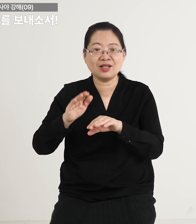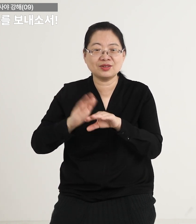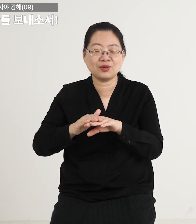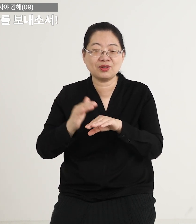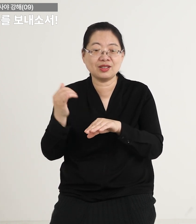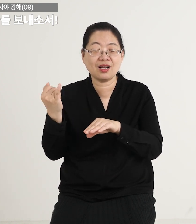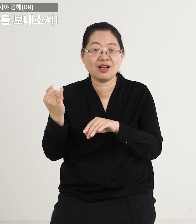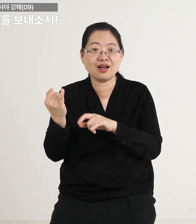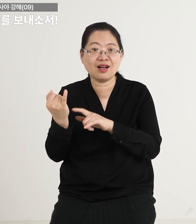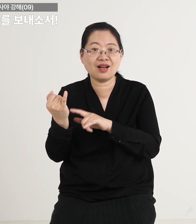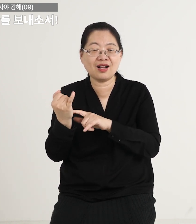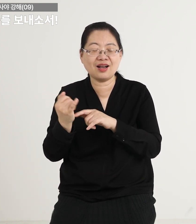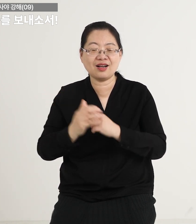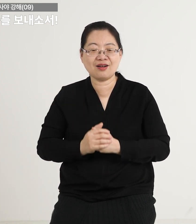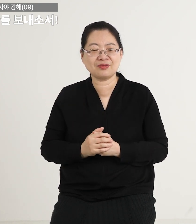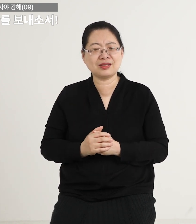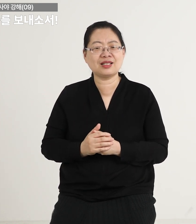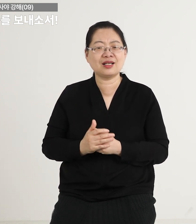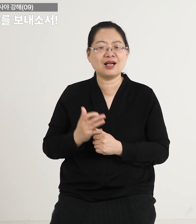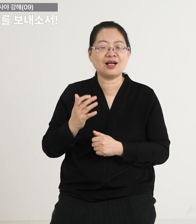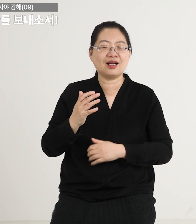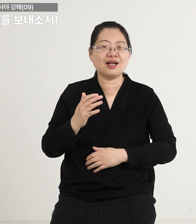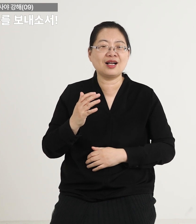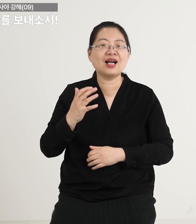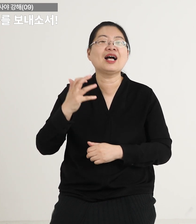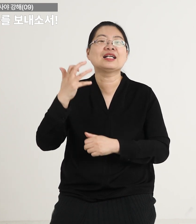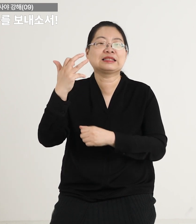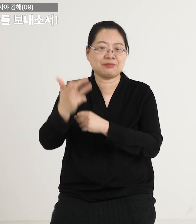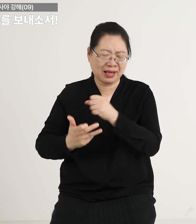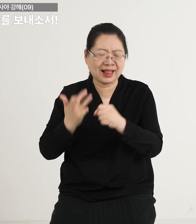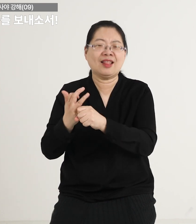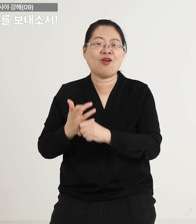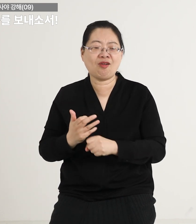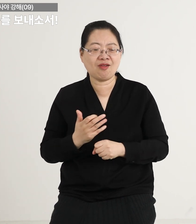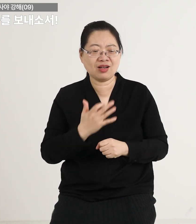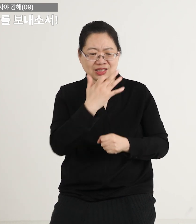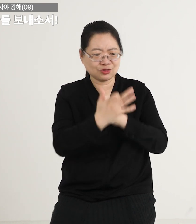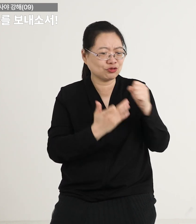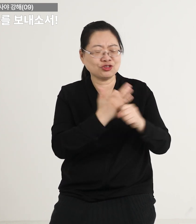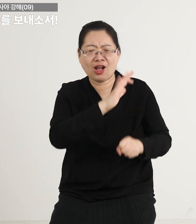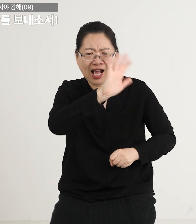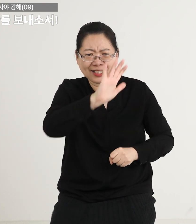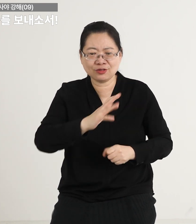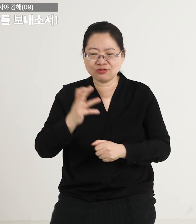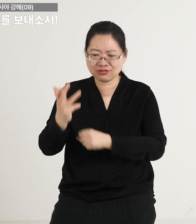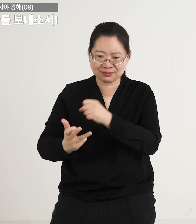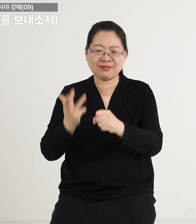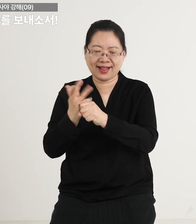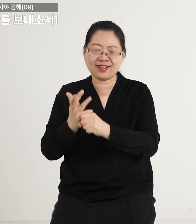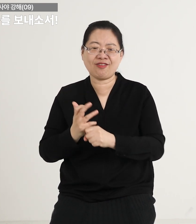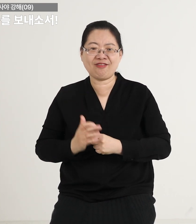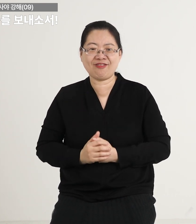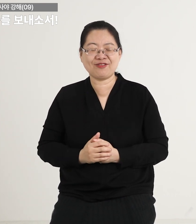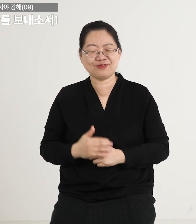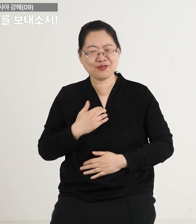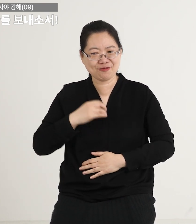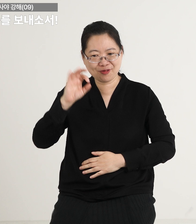여사님이 18년 바로 잡아주더라고요. 내가 깜짝 놀랐어요.